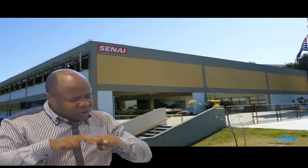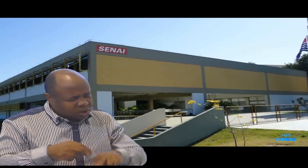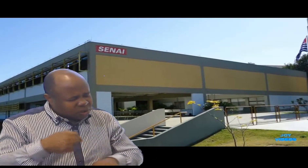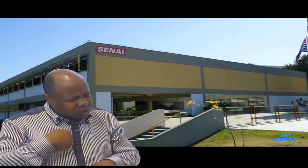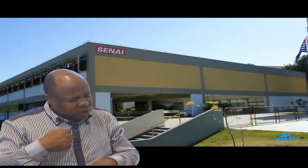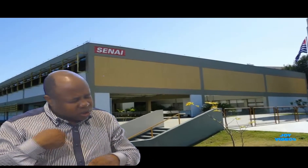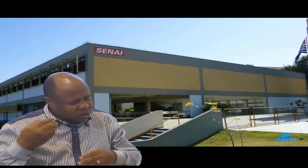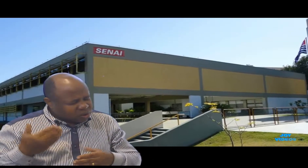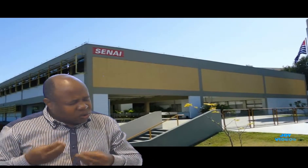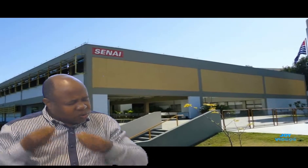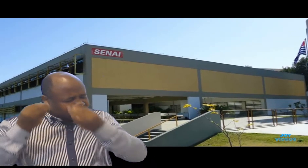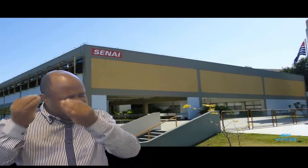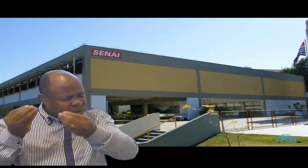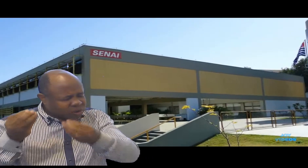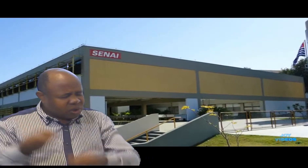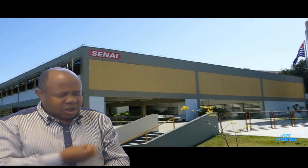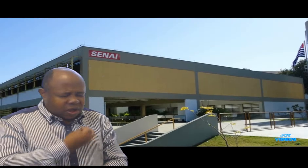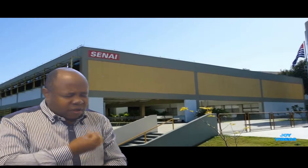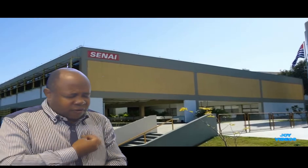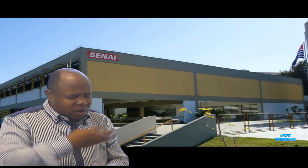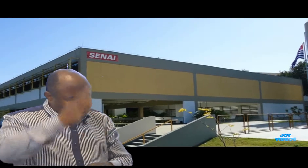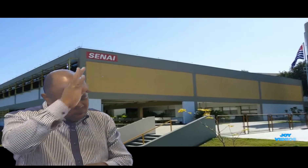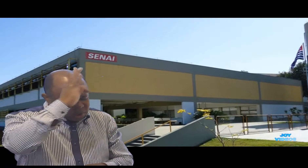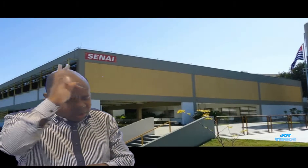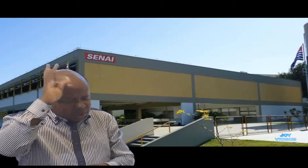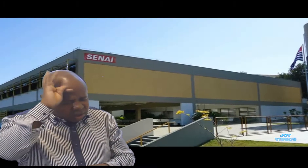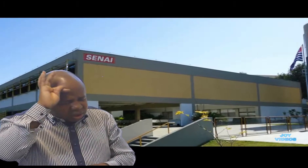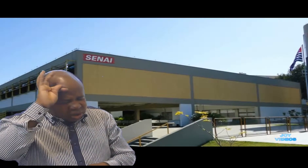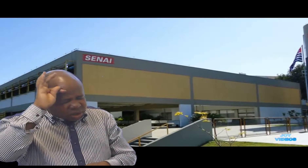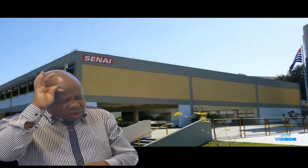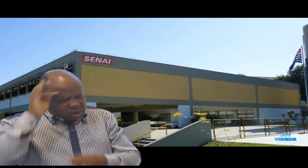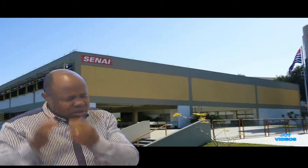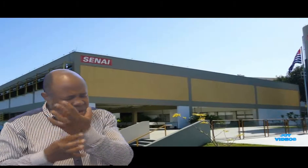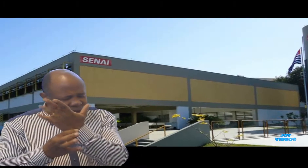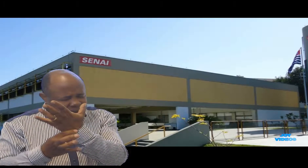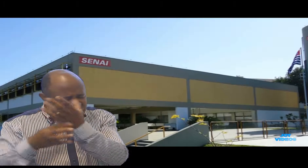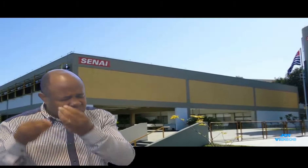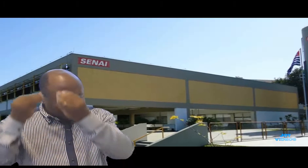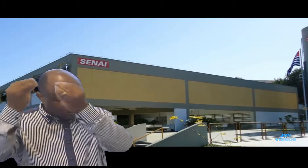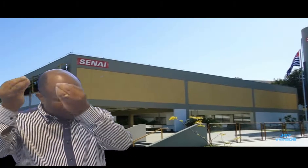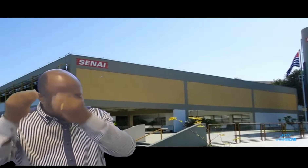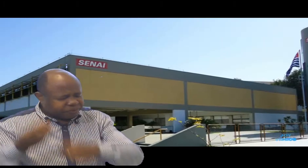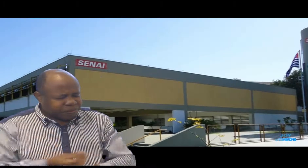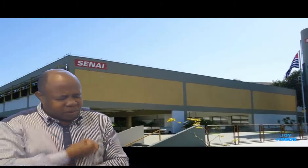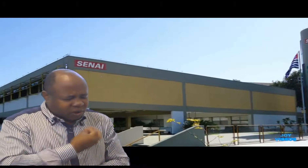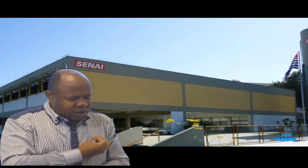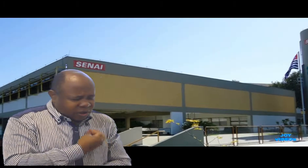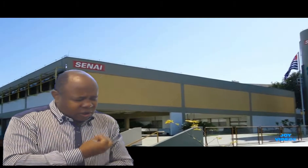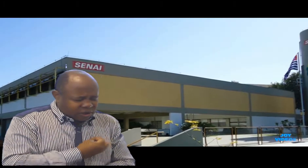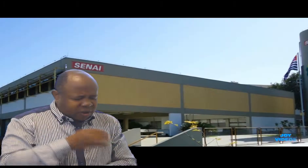colocado nas tuas mãos. Pai, eu coloco neste momento, Pai, a vida do Correia, Senhor